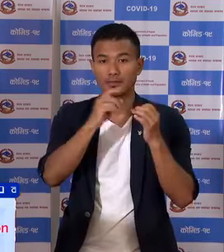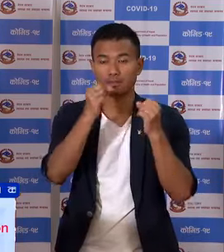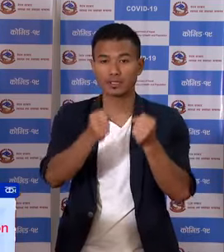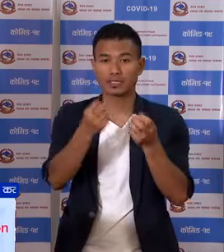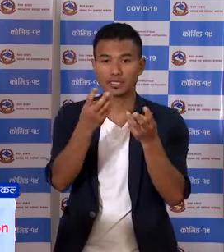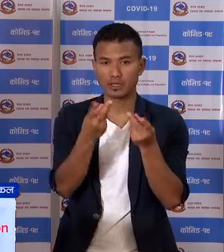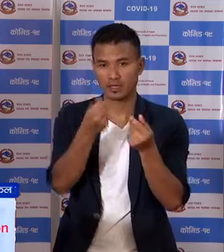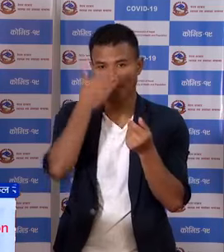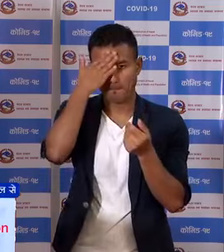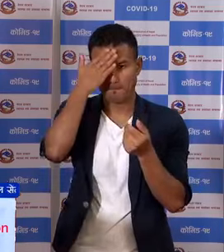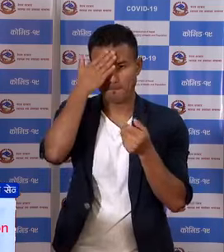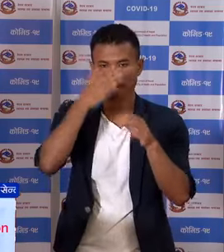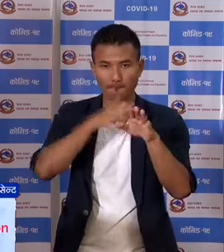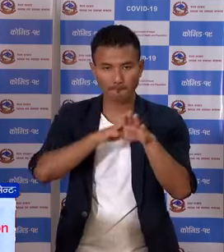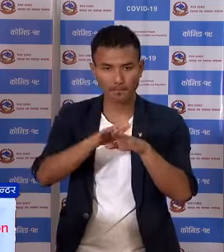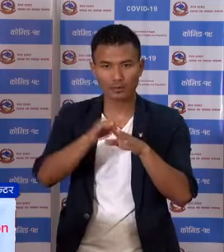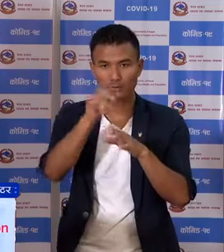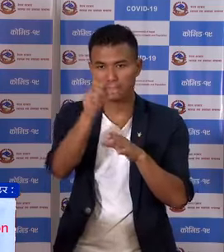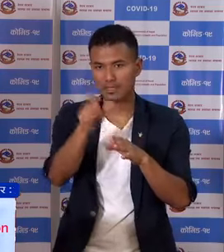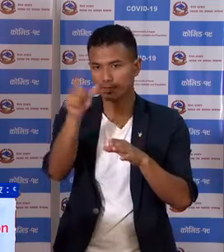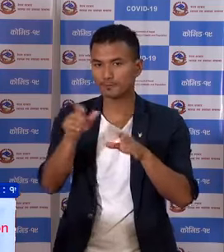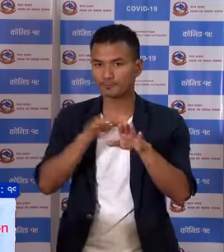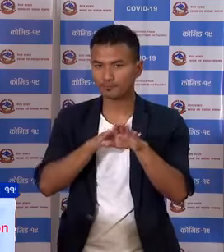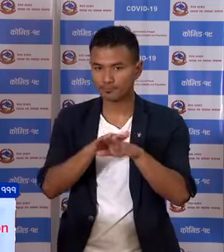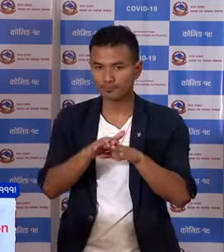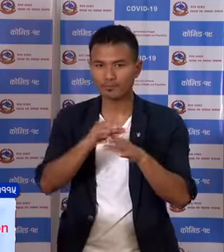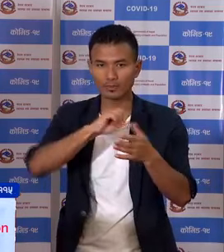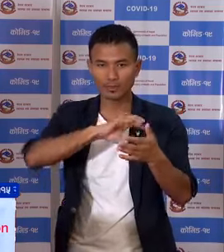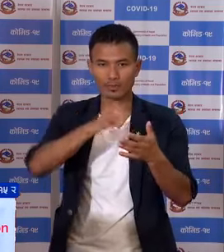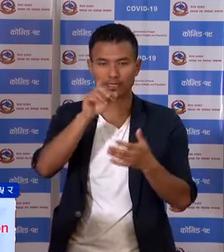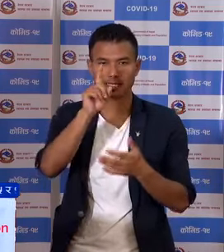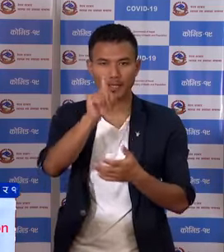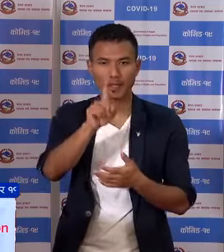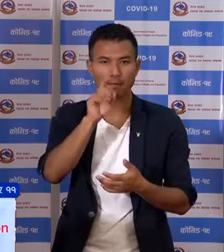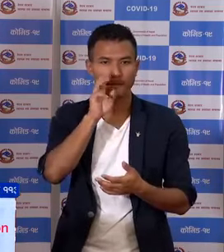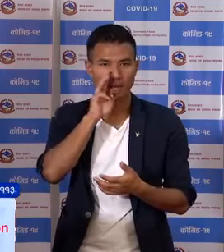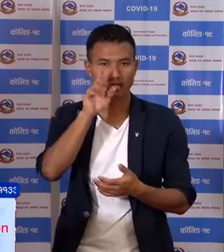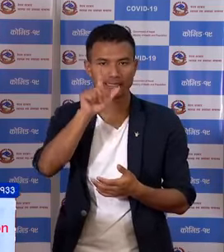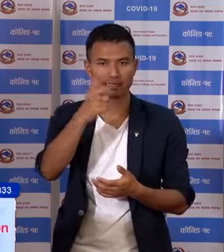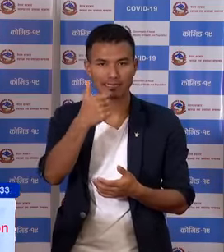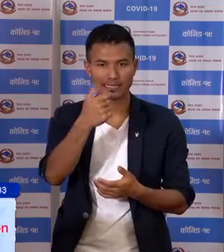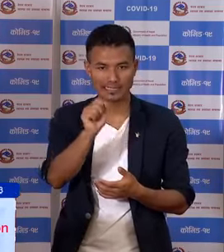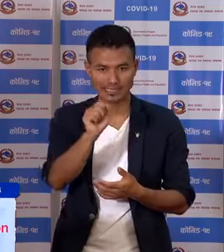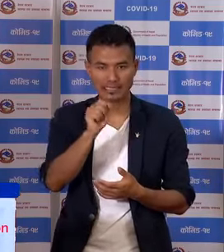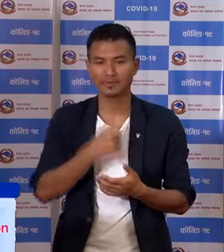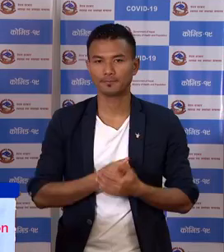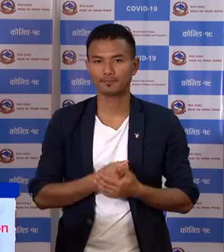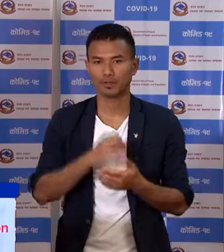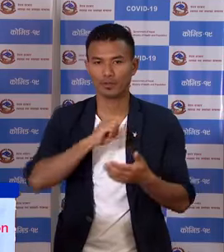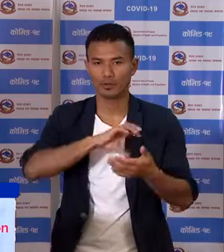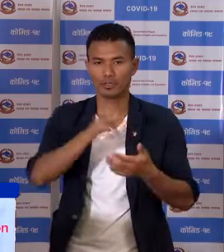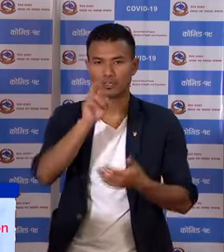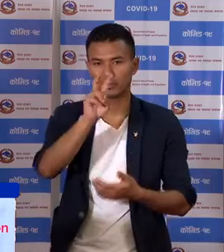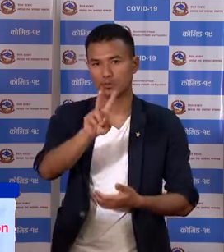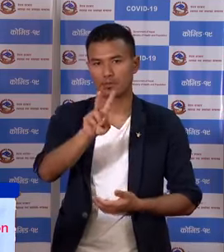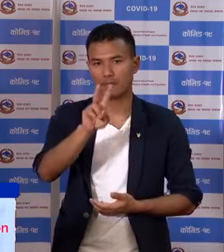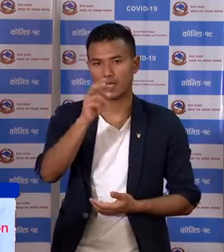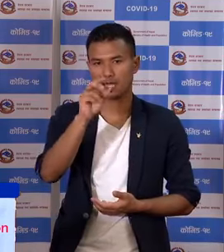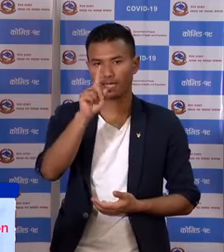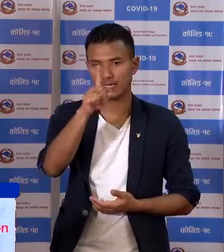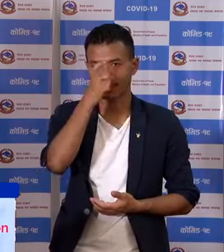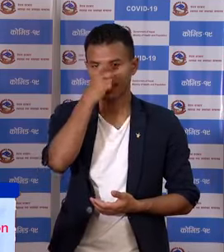संक्रमीत बेगती हरू परदेश नमर 1 मा 6 परदेश नमर 2 मा